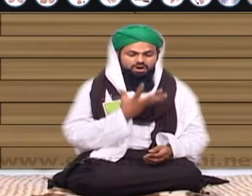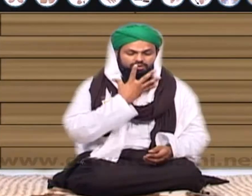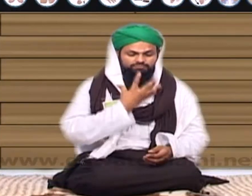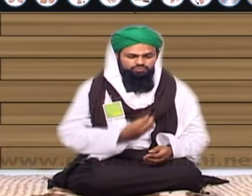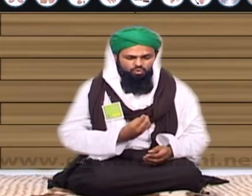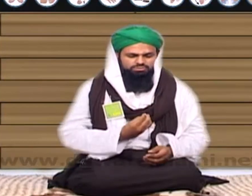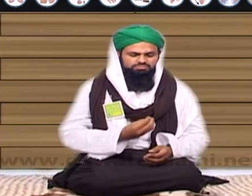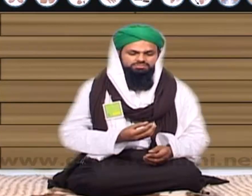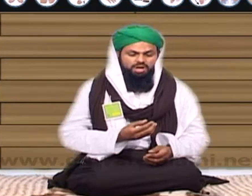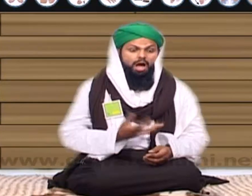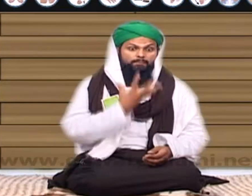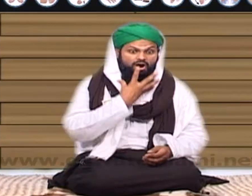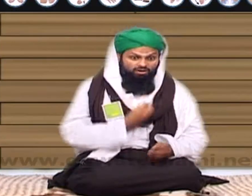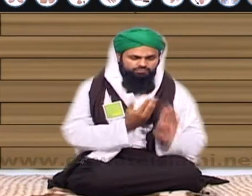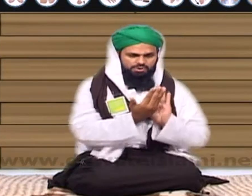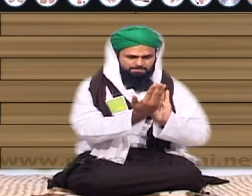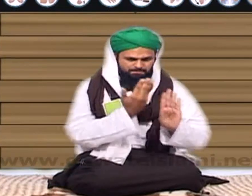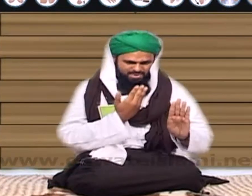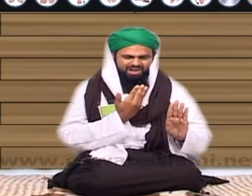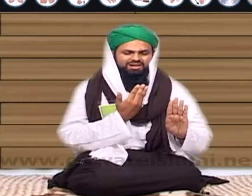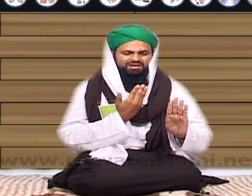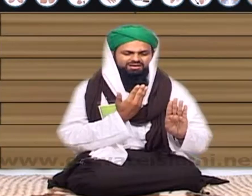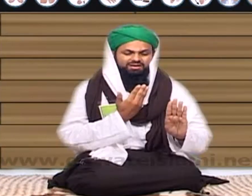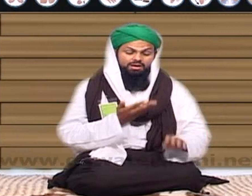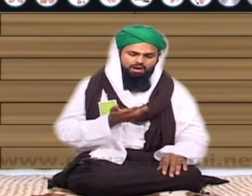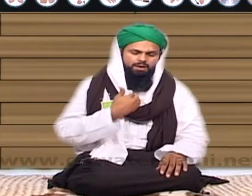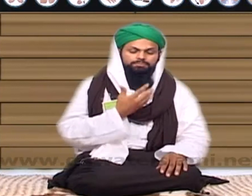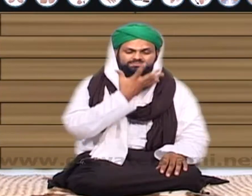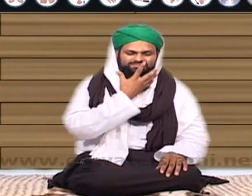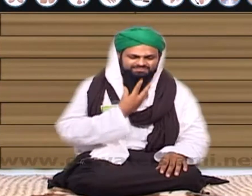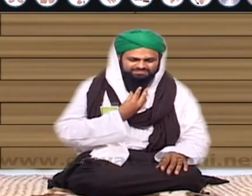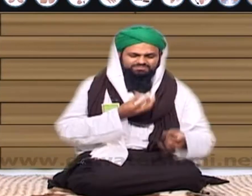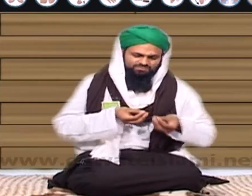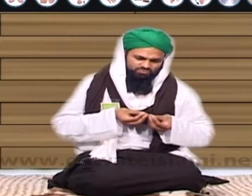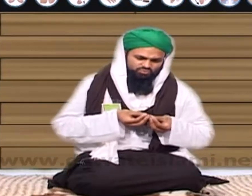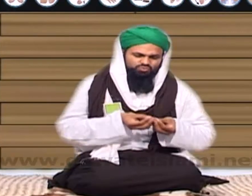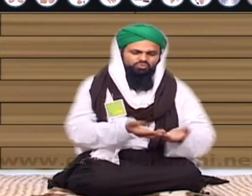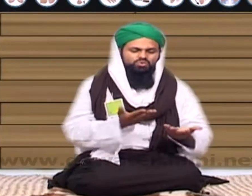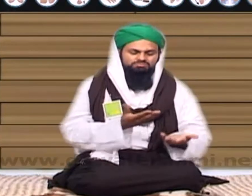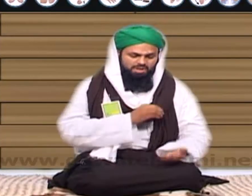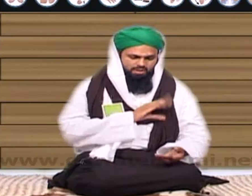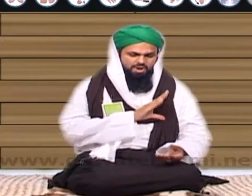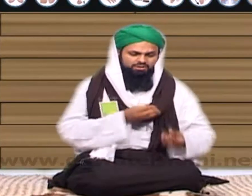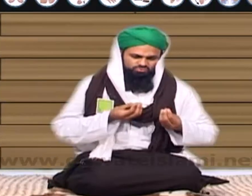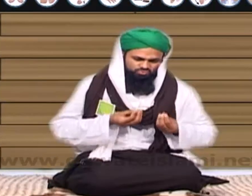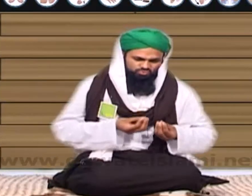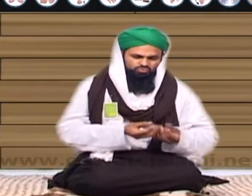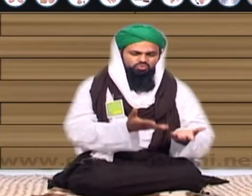گئے۔ تو میرے پیارے اسلامی بھائیوں، ہمیں افسوس کا مقام آئے، افسوس کا موقع اس سے پہلے کیوں نہ